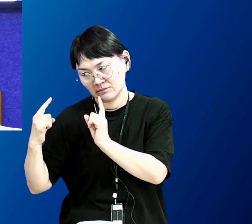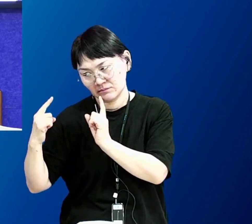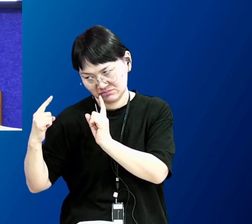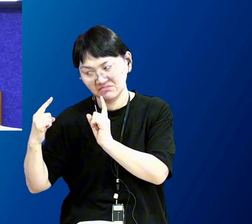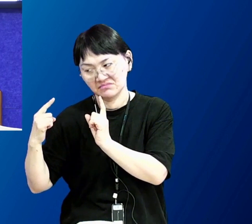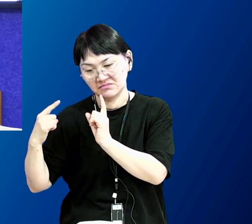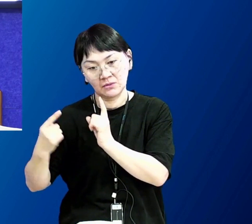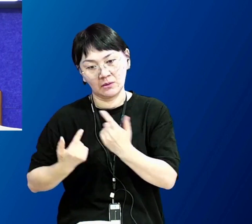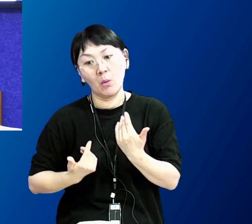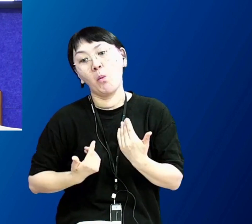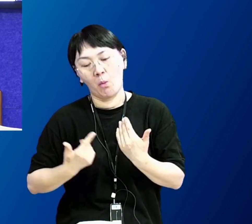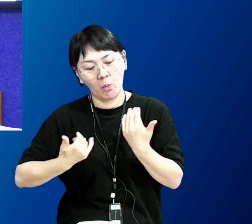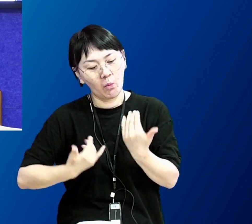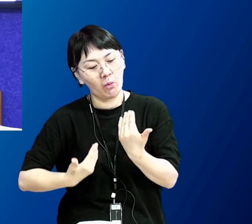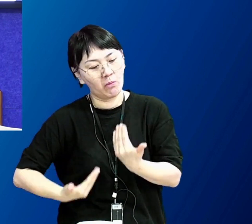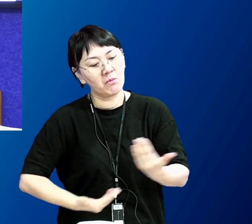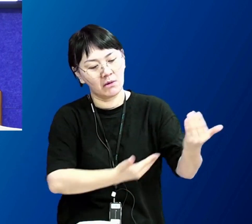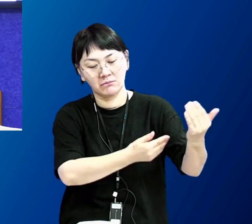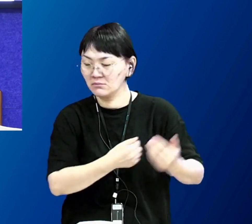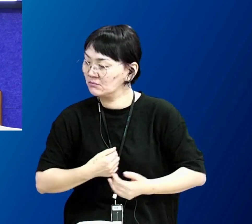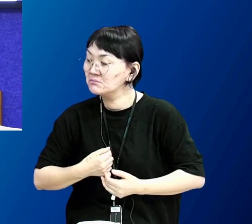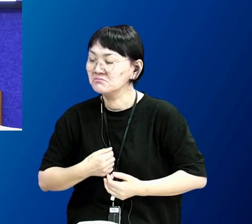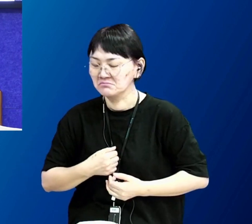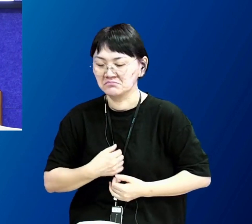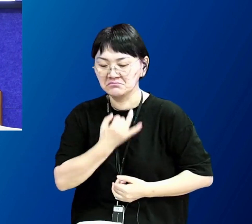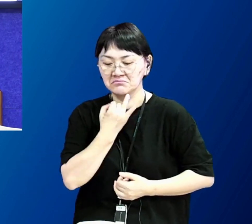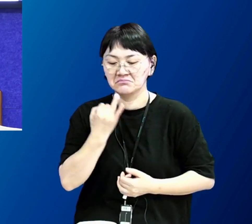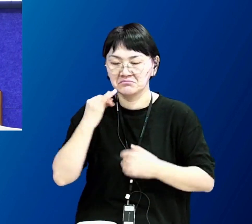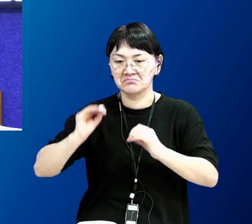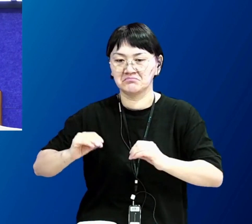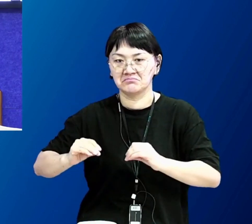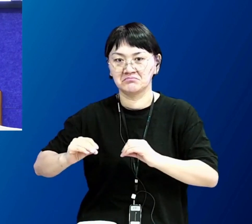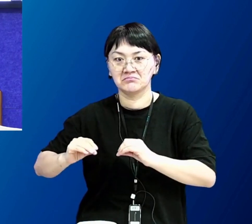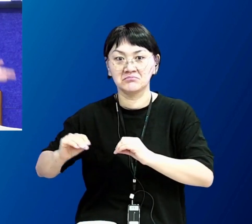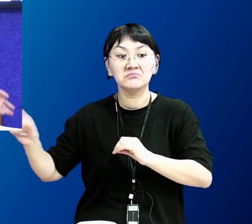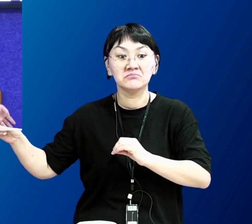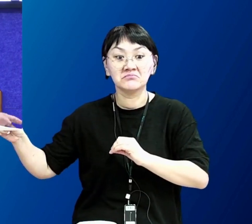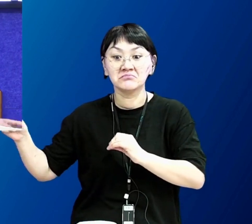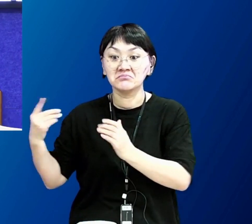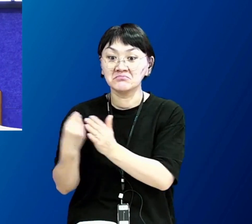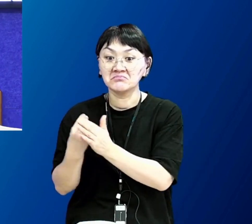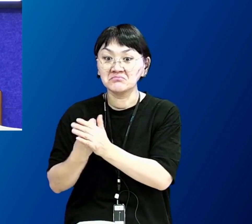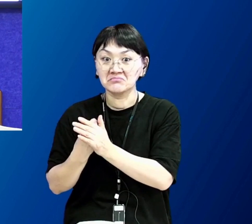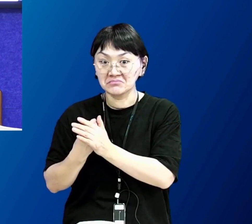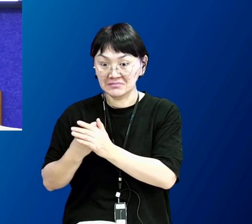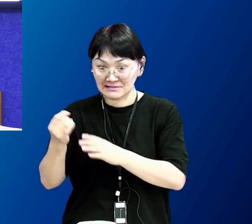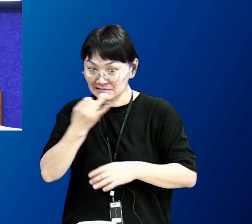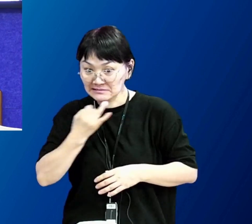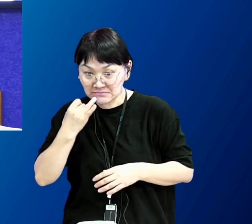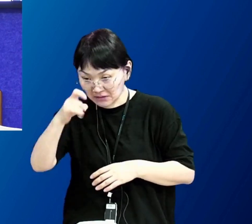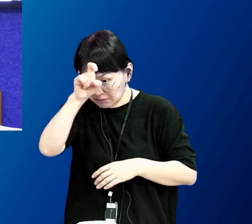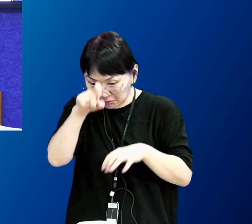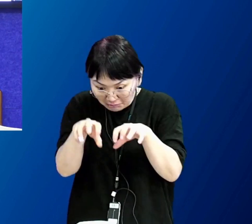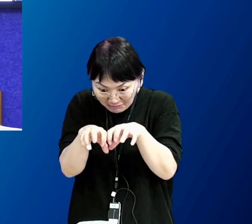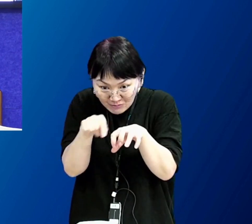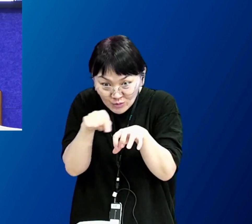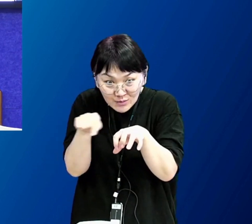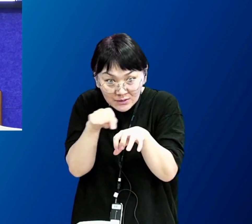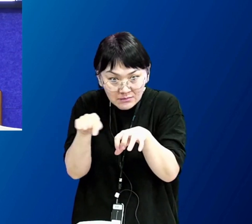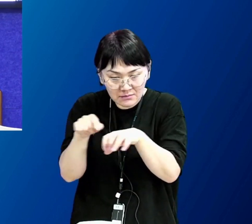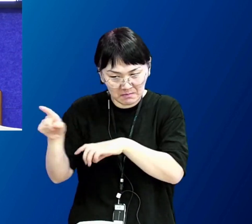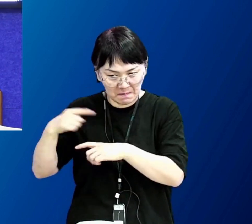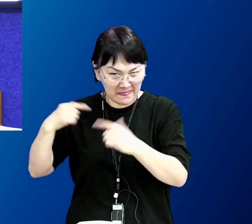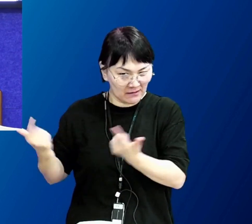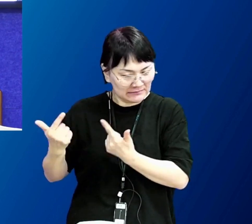гүнжиг фараоны гүнжиг эхнэрээ болгон авбал яах вэ? Израиль болон яг хаж бөөрэнд нь байгаа улс гэж Египттэй харилцааг бодсон